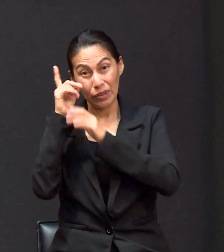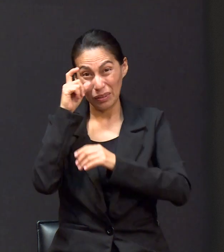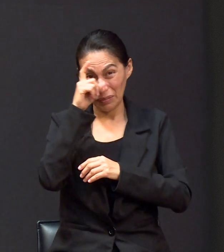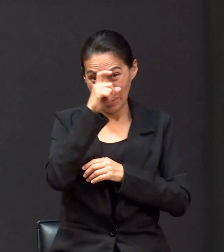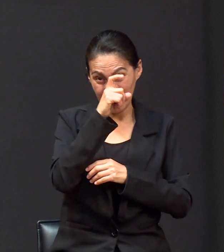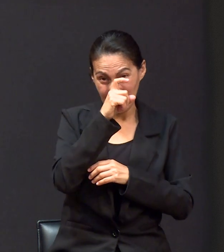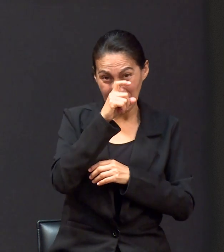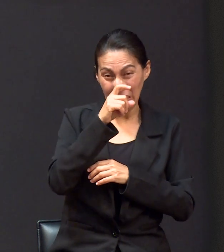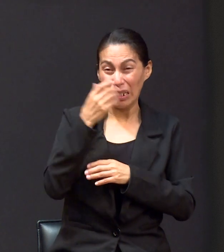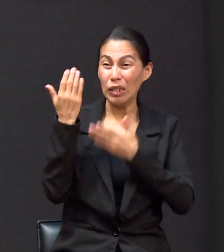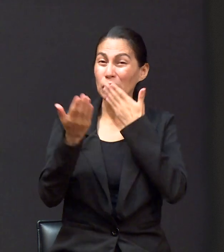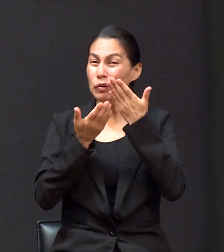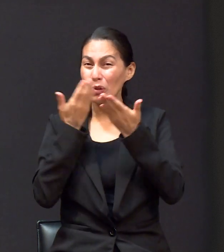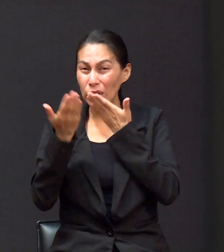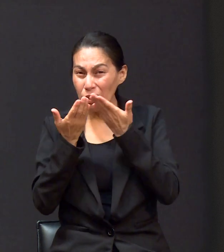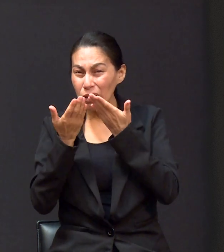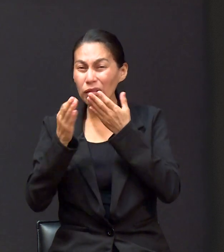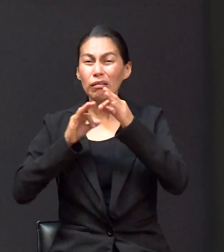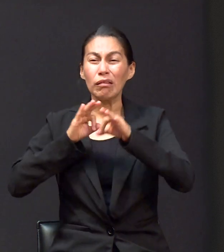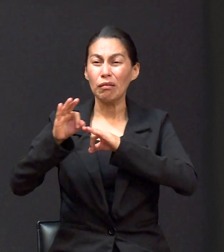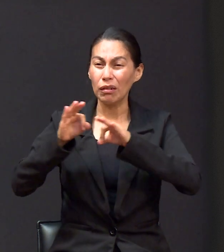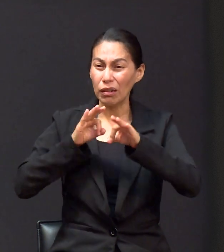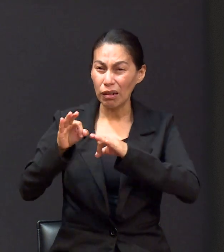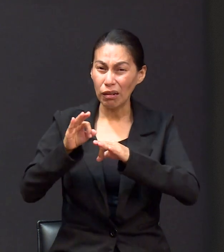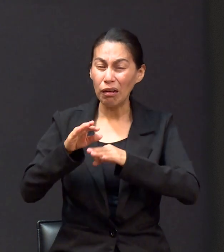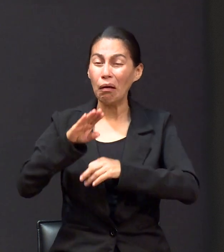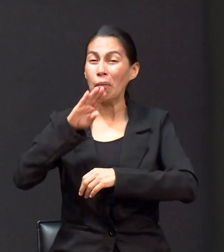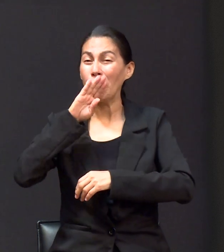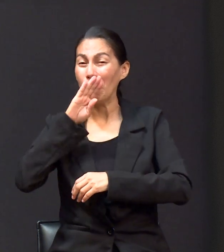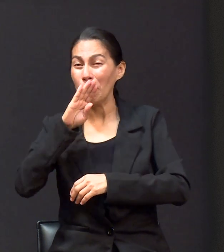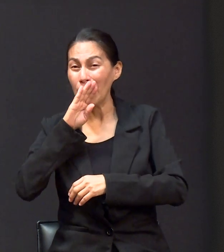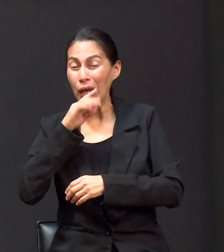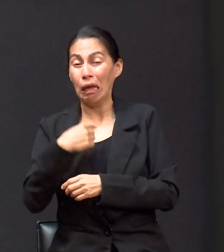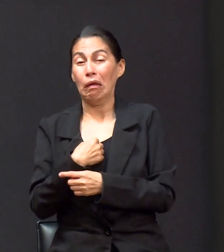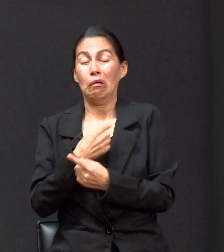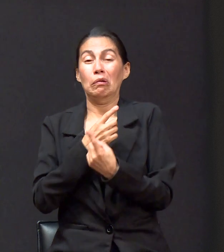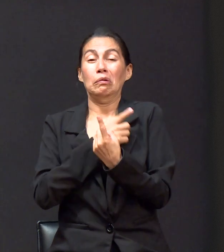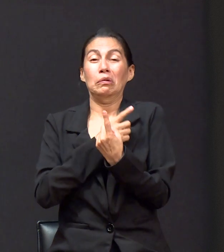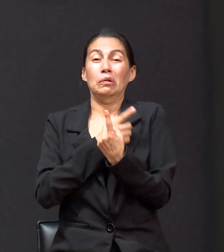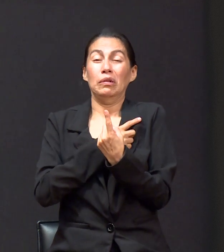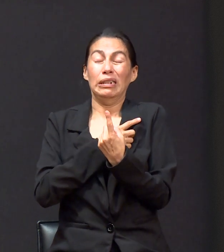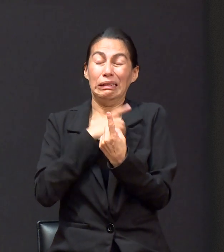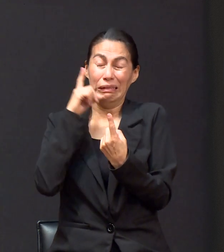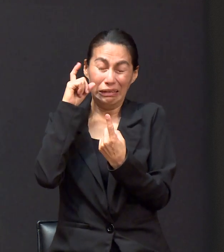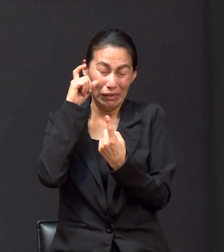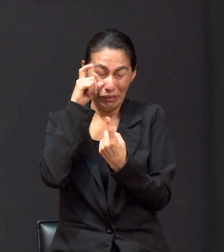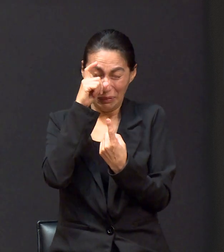estudiar, trabajar y ser madre. Y todo el paquete para mí sola.